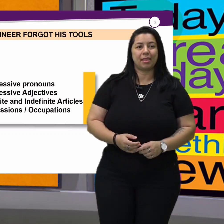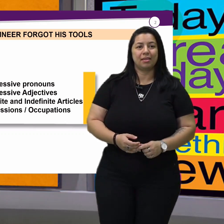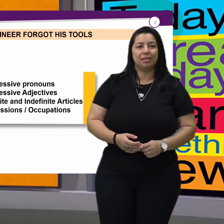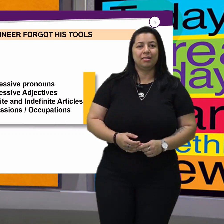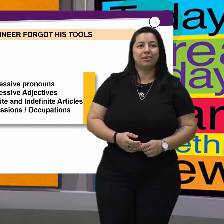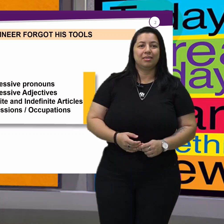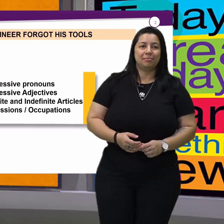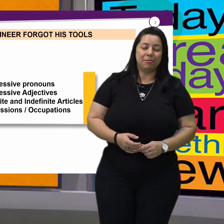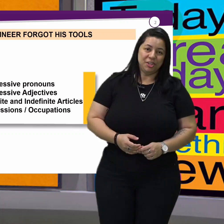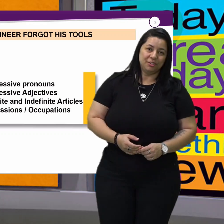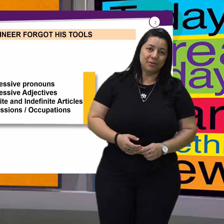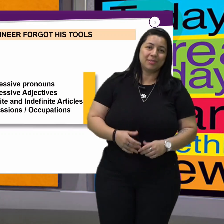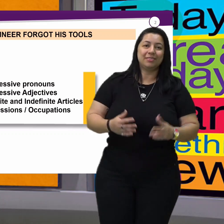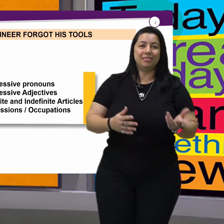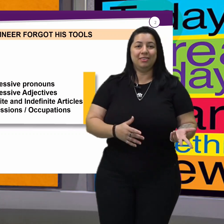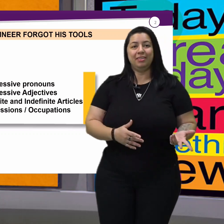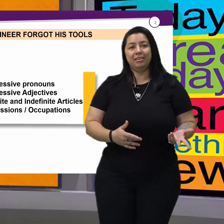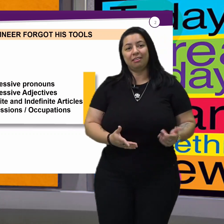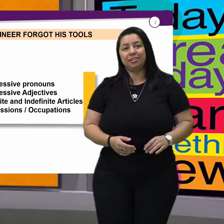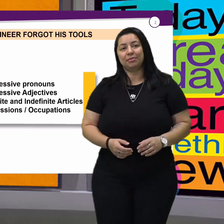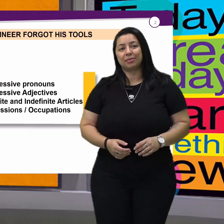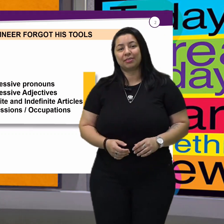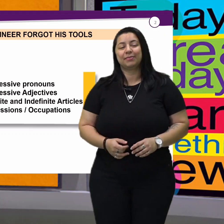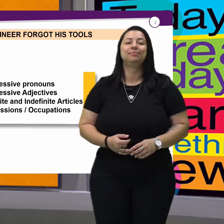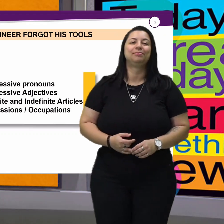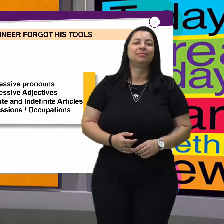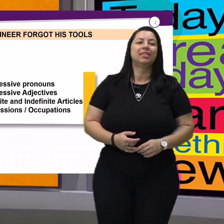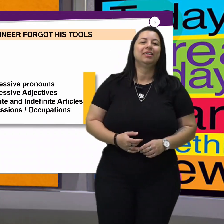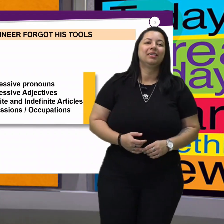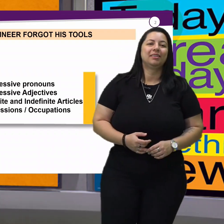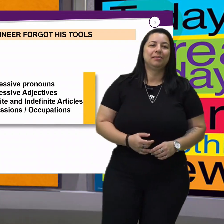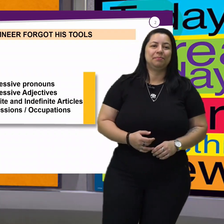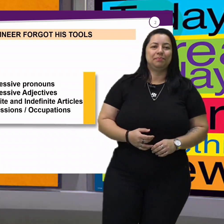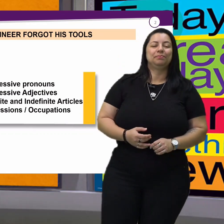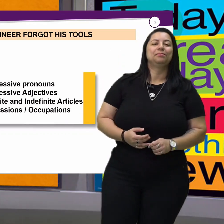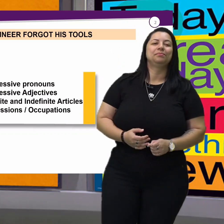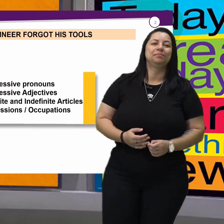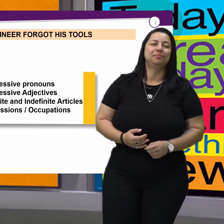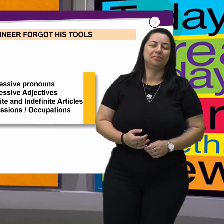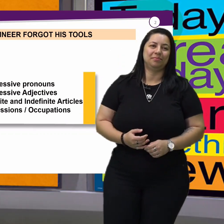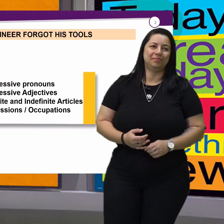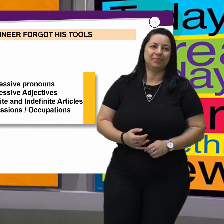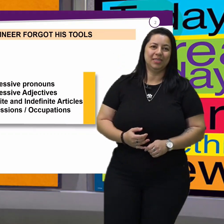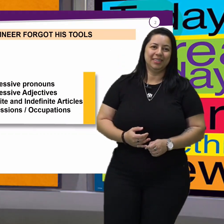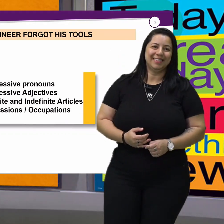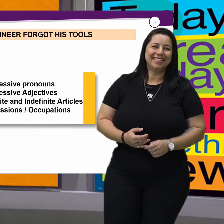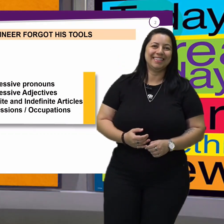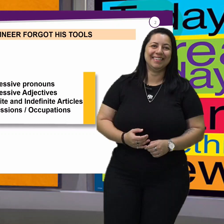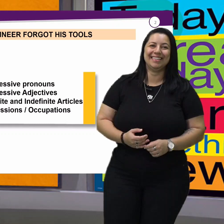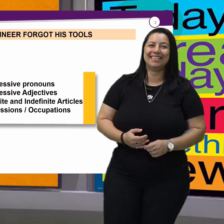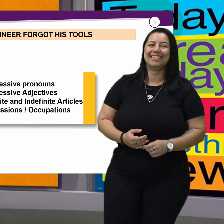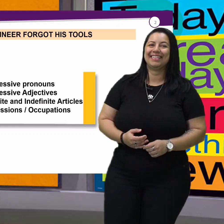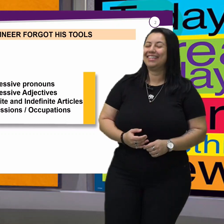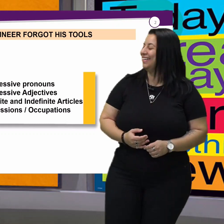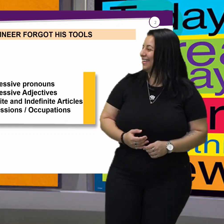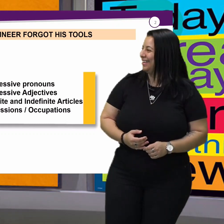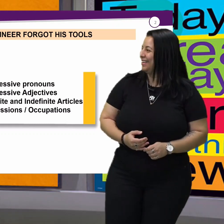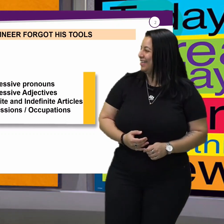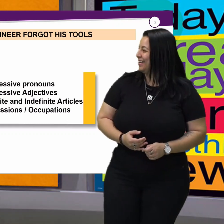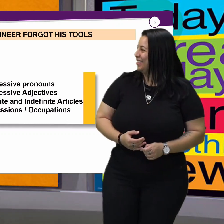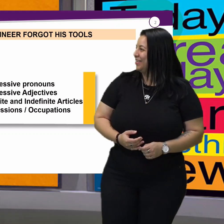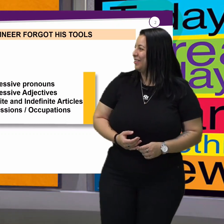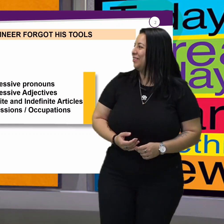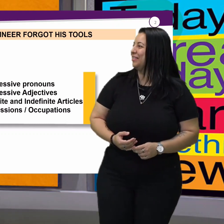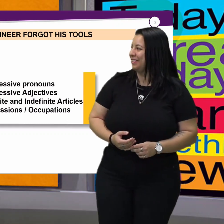artigo definido e indefinidos. Indefinido. Simples, easy peasy. Vocês já com certeza estudaram isso no